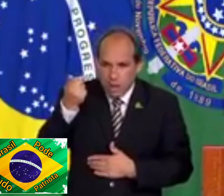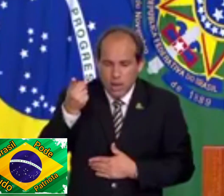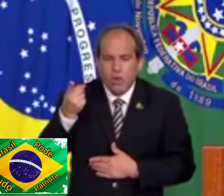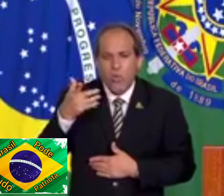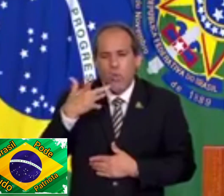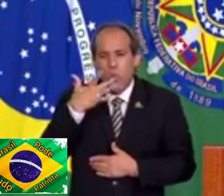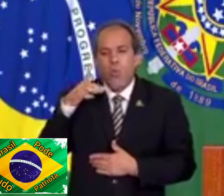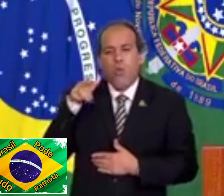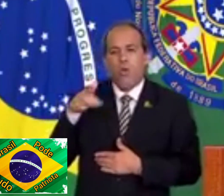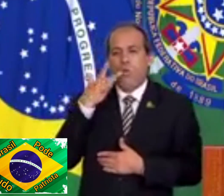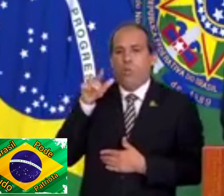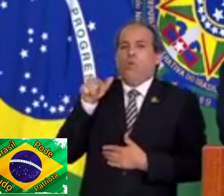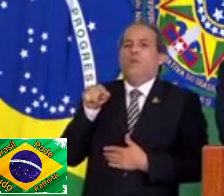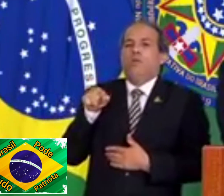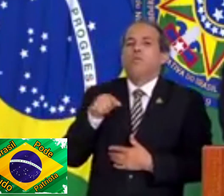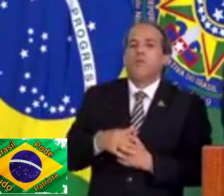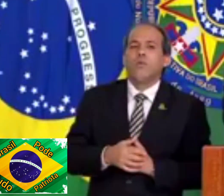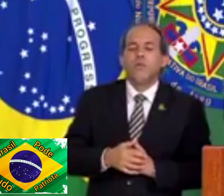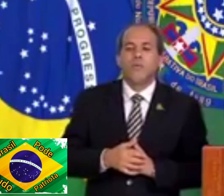Isso marca a gente,